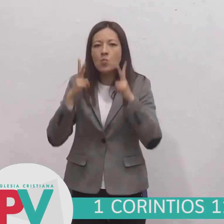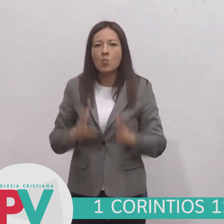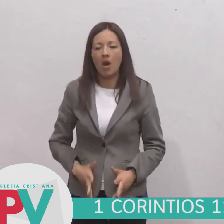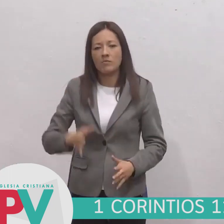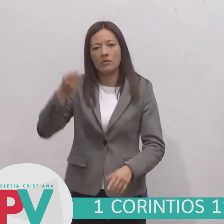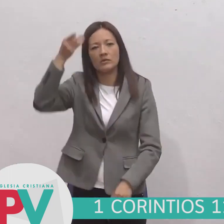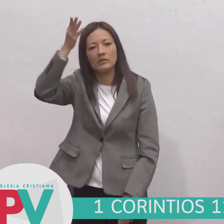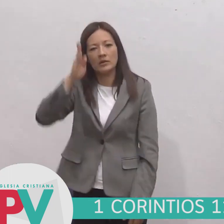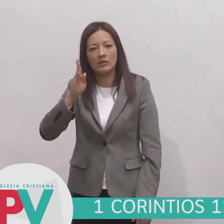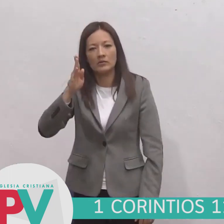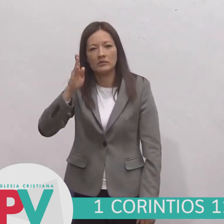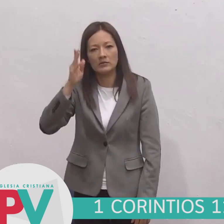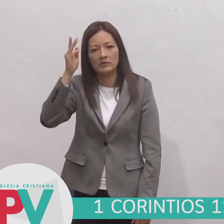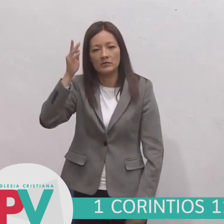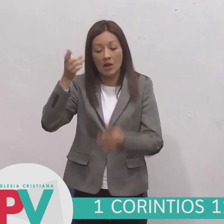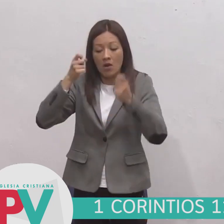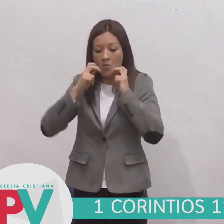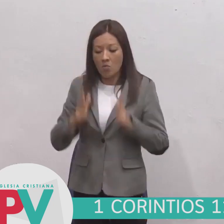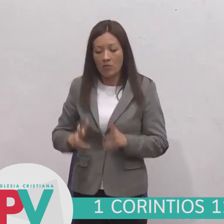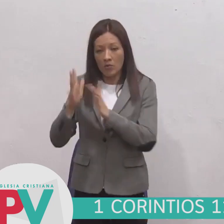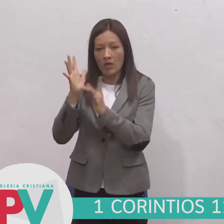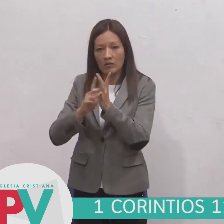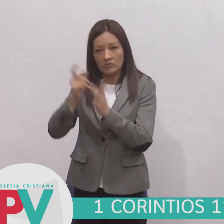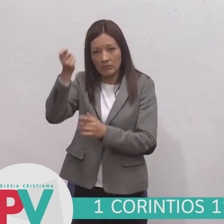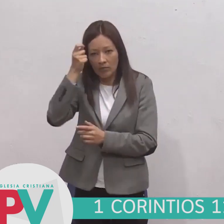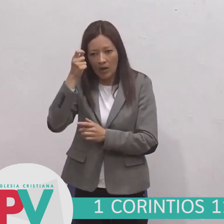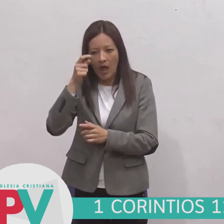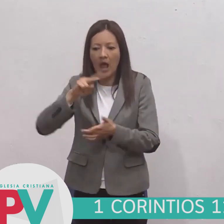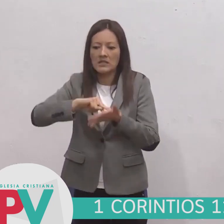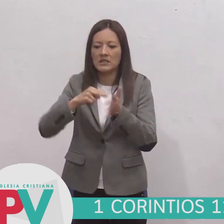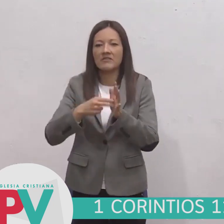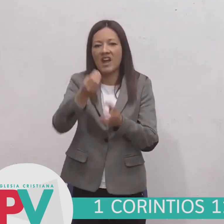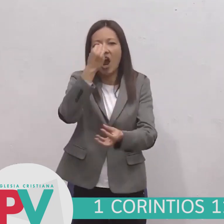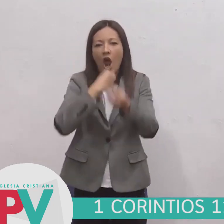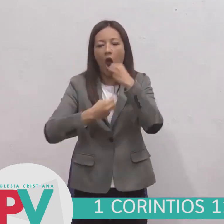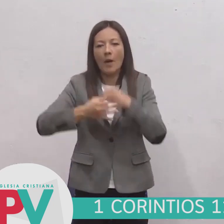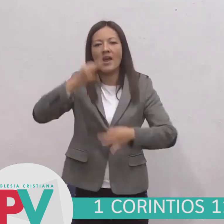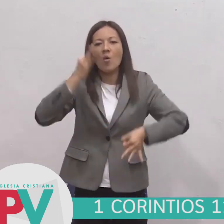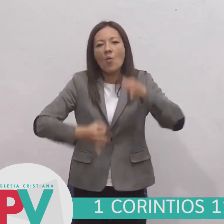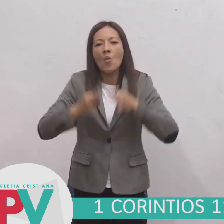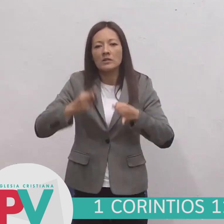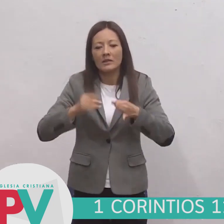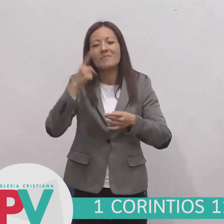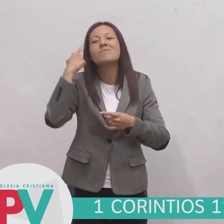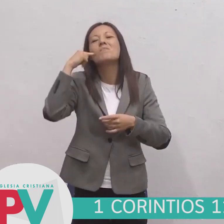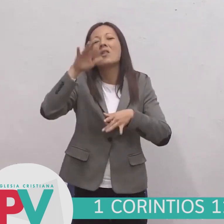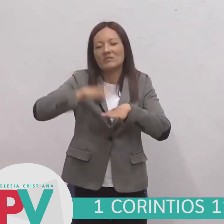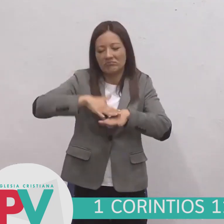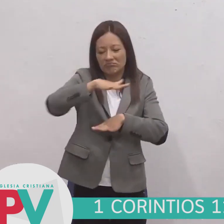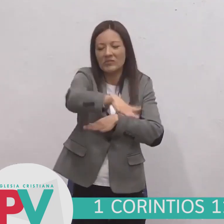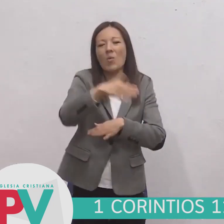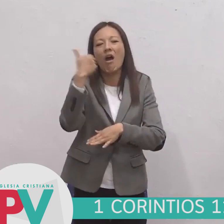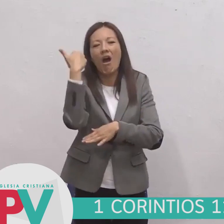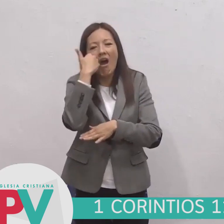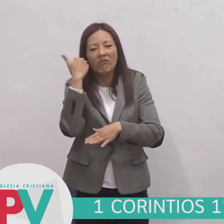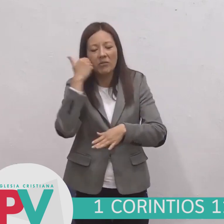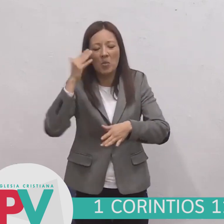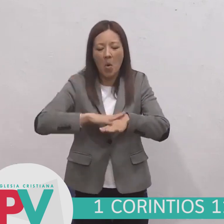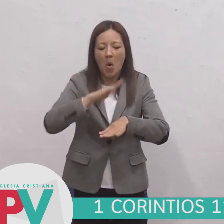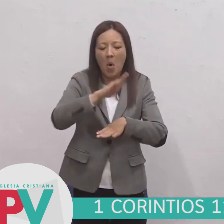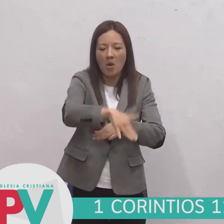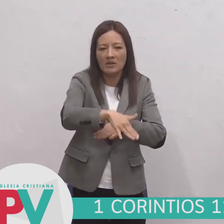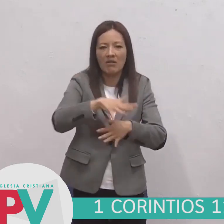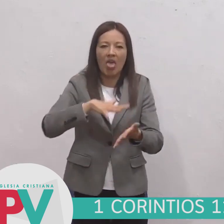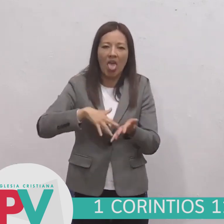Señor, juicio come y bebe para sí, por lo cual hay muchos enfermos y debilitados entre ustedes, y muchos